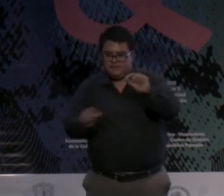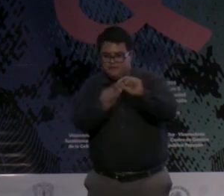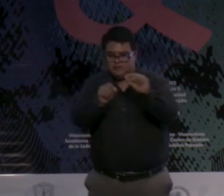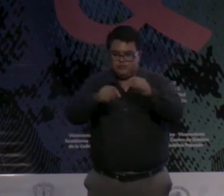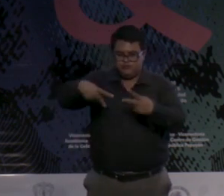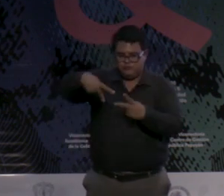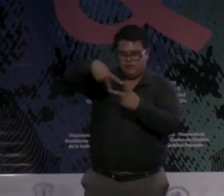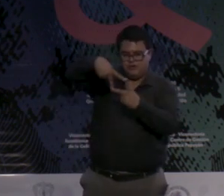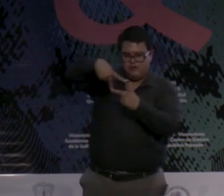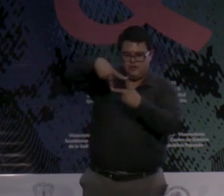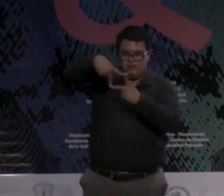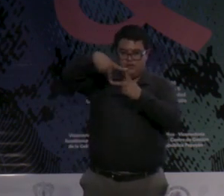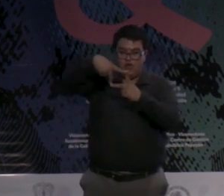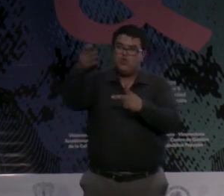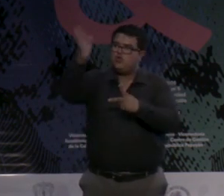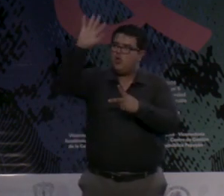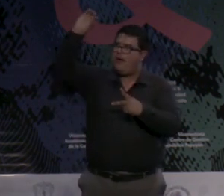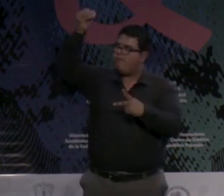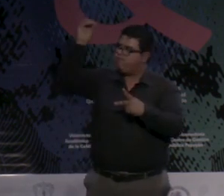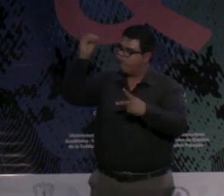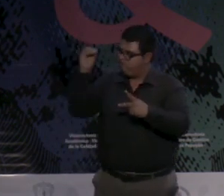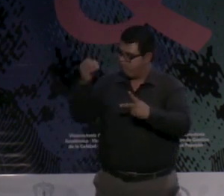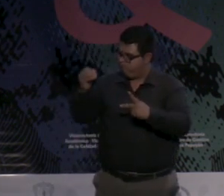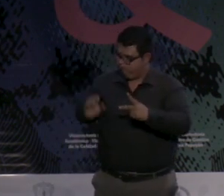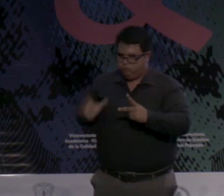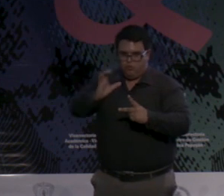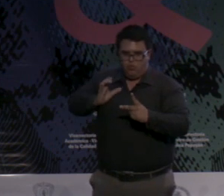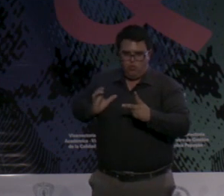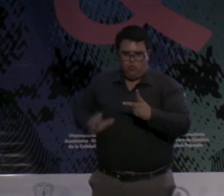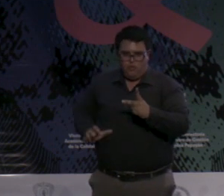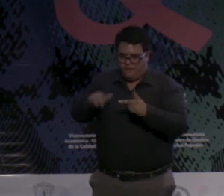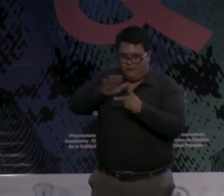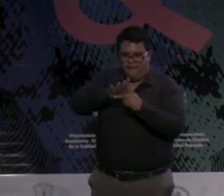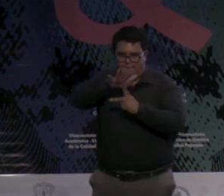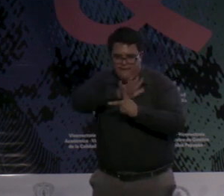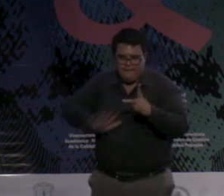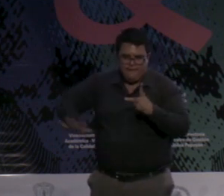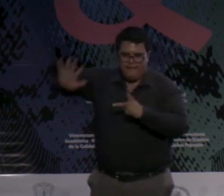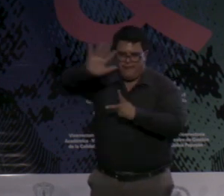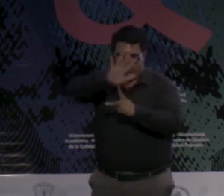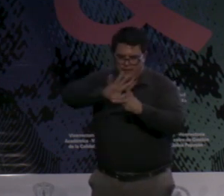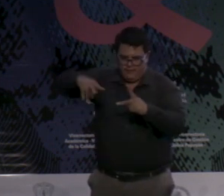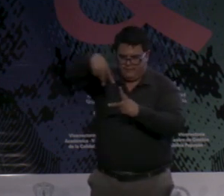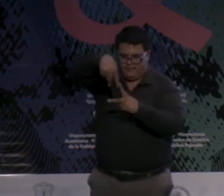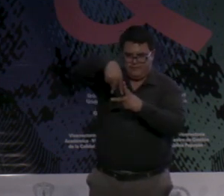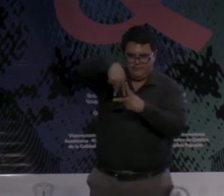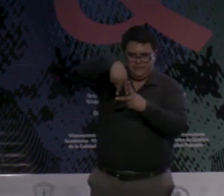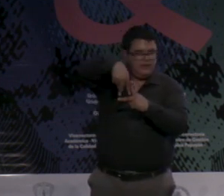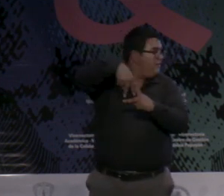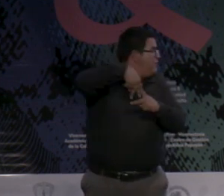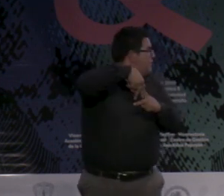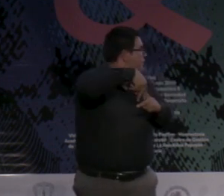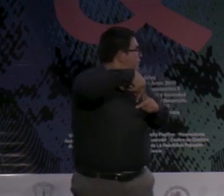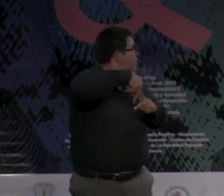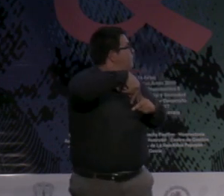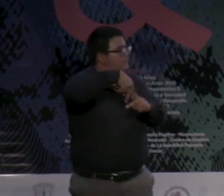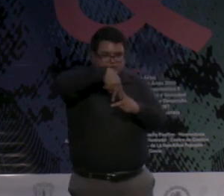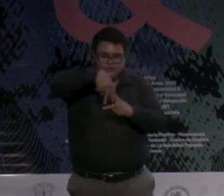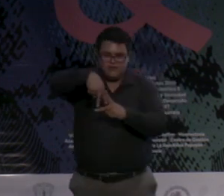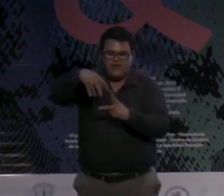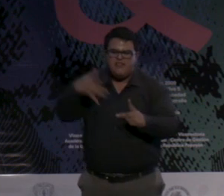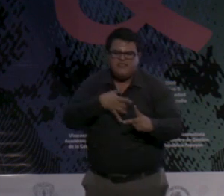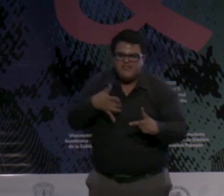además este dibujo de Leonardo nos muestra que el cuerpo humano y el espacio se reúnen de una manera cercana a la perfección. La geometría perfecta del círculo